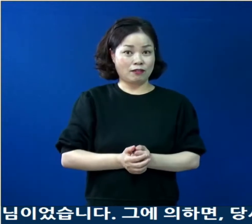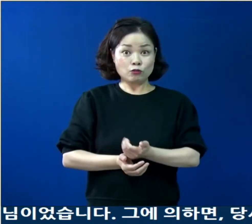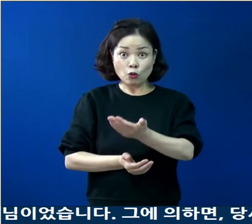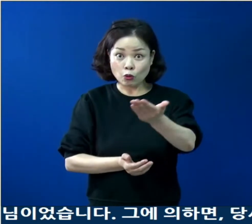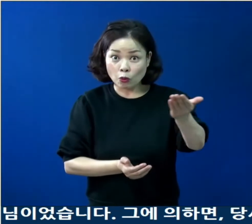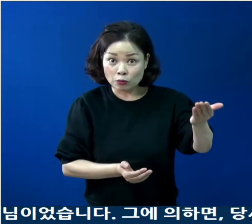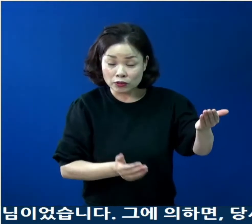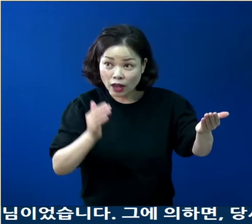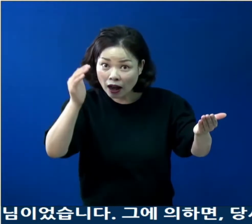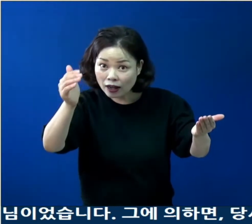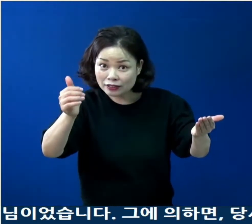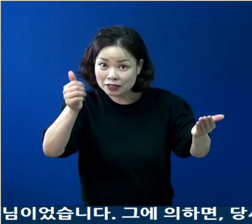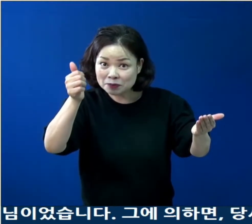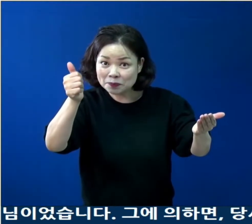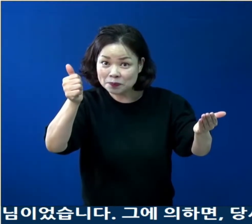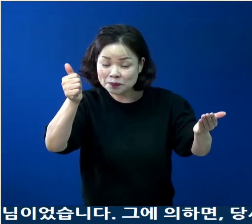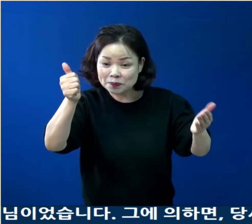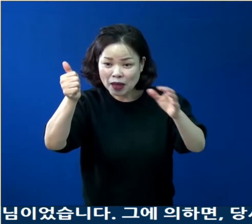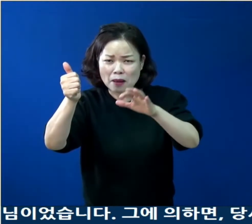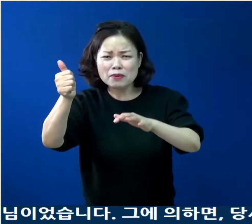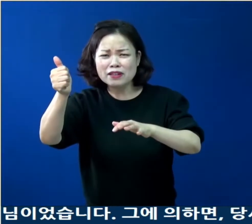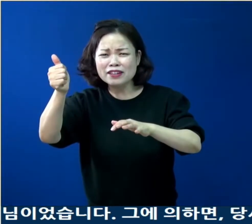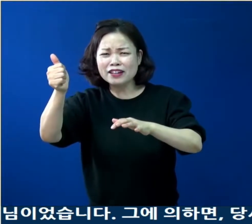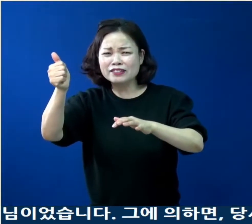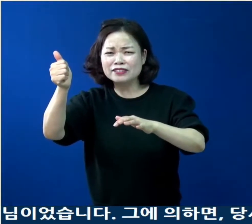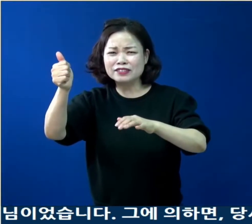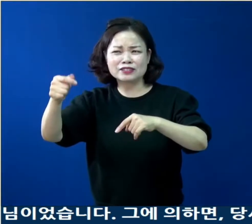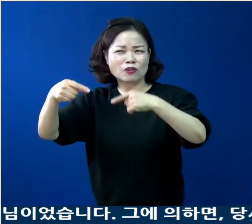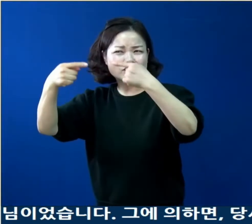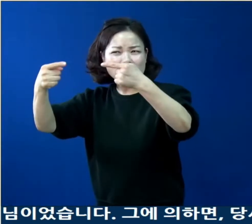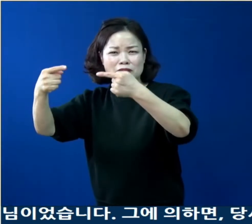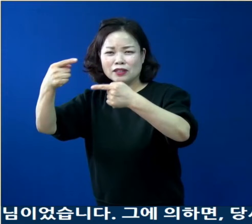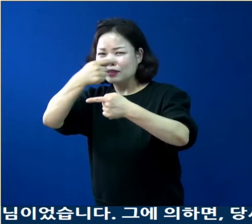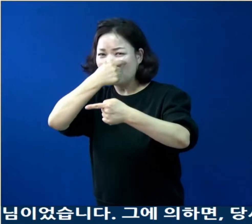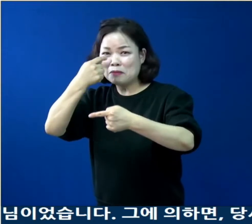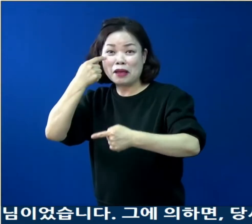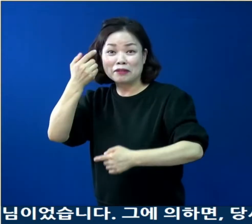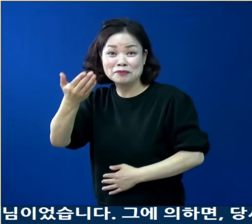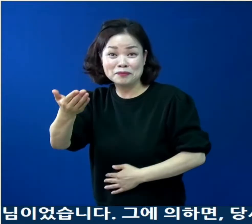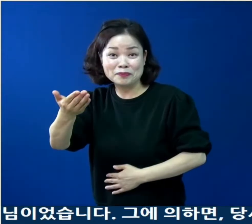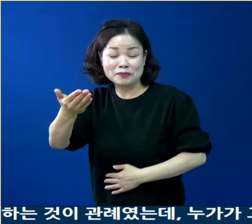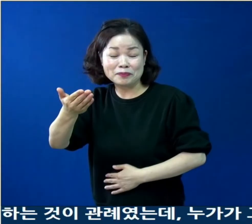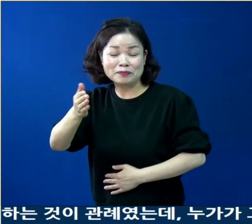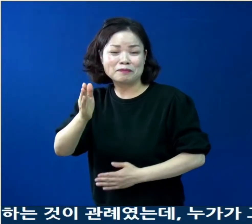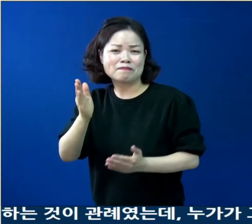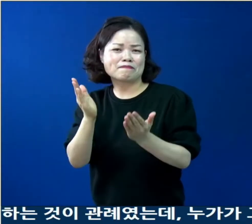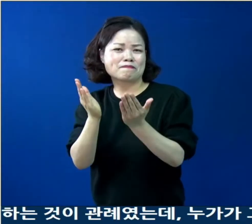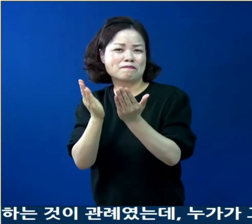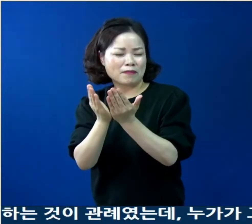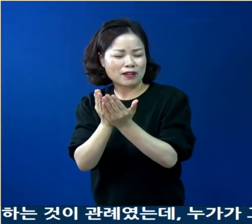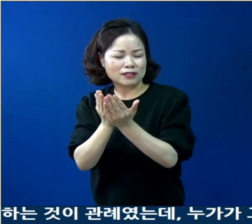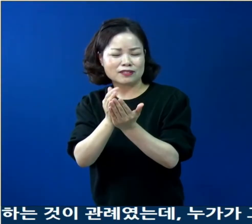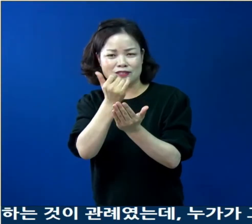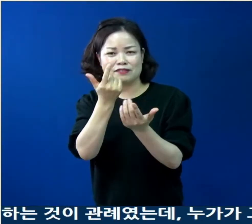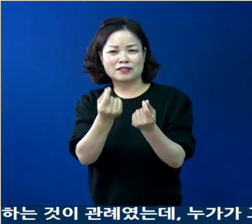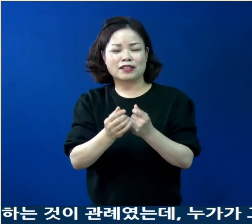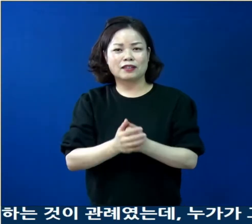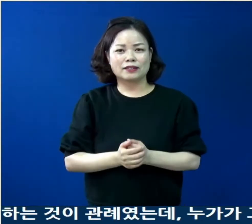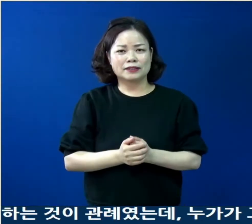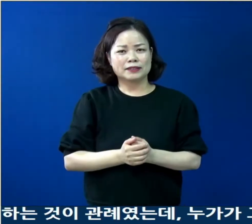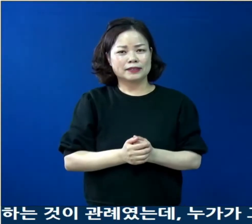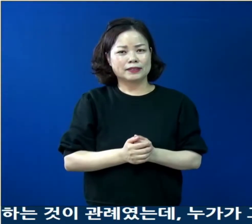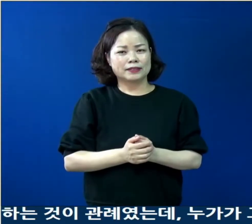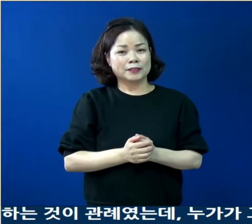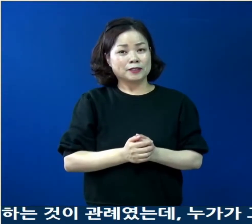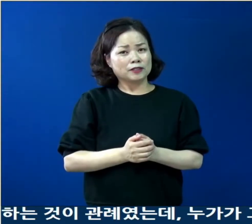여러분 하나님 앞에 가서 한번 체크해 보시기 바랍니다. 맞을 가능성이 꽤 있어요. 그럼 굉장히